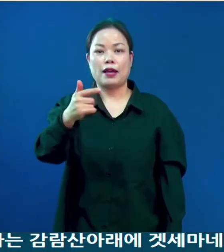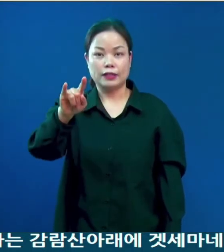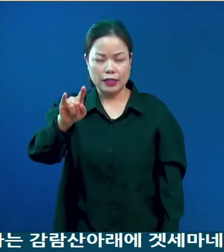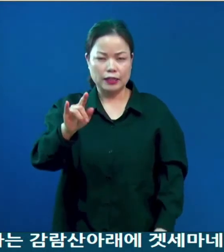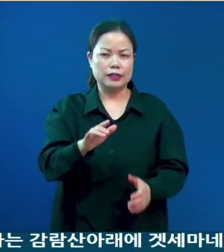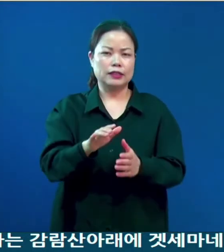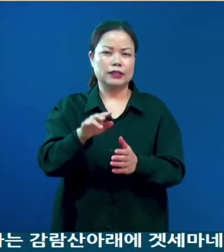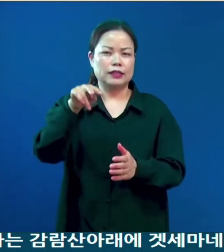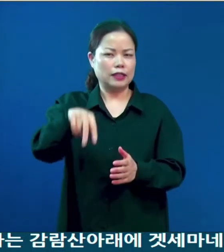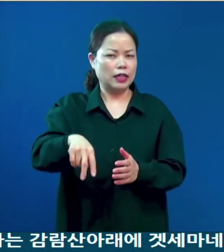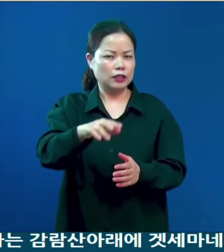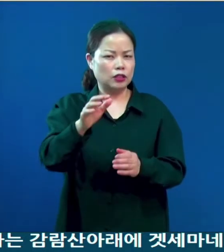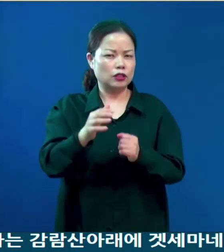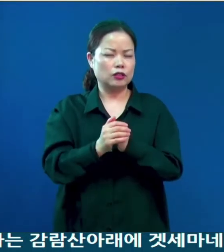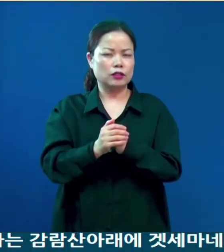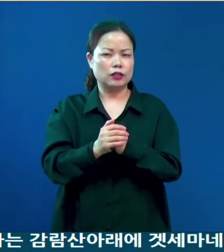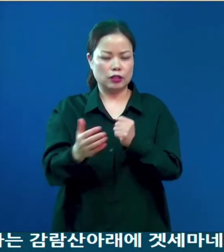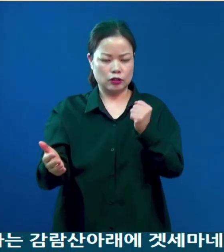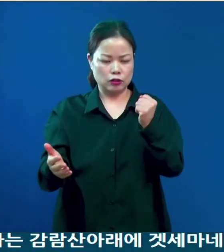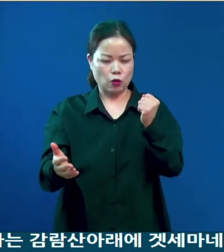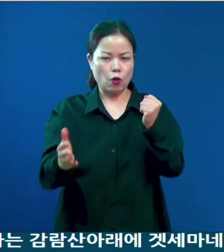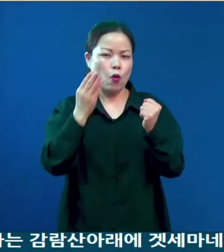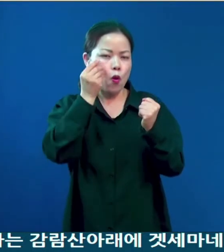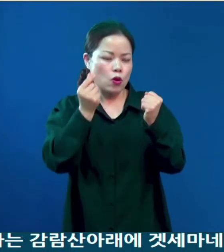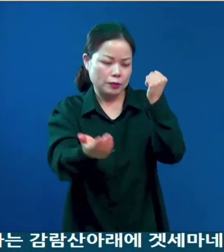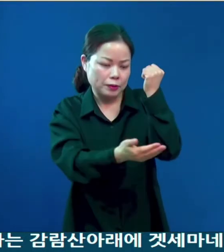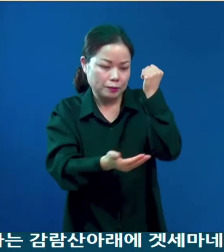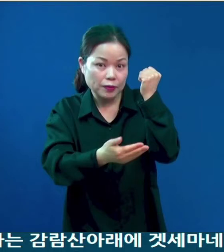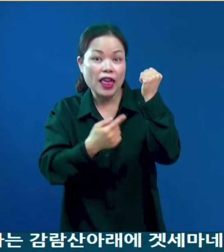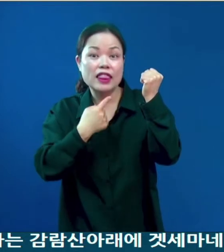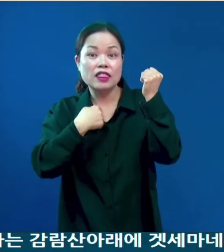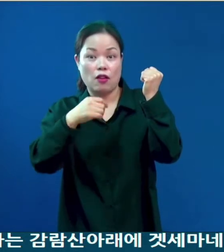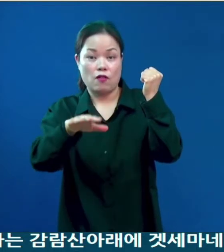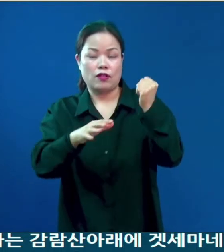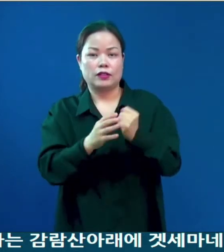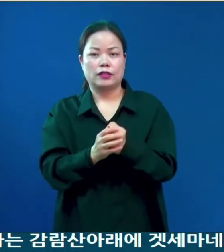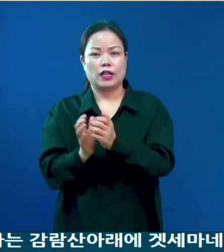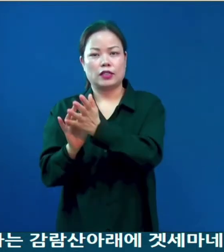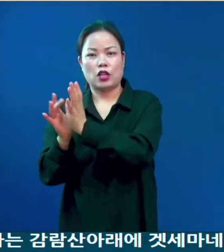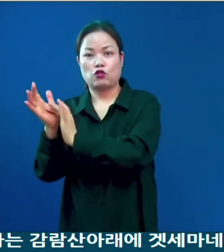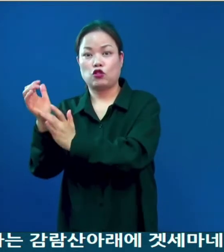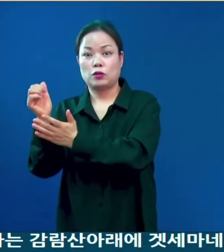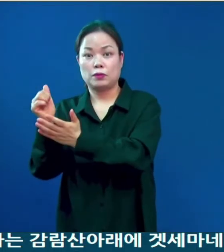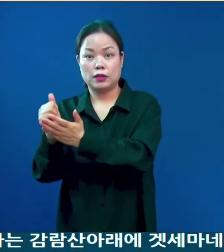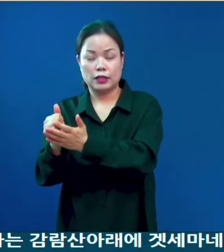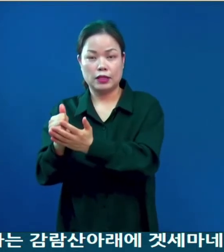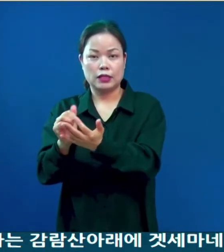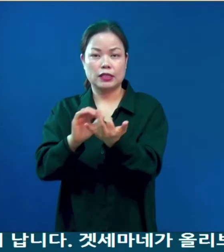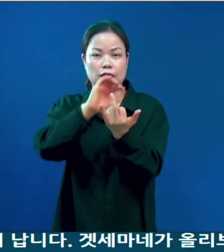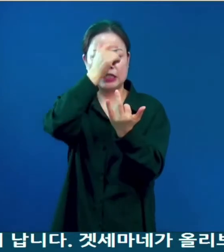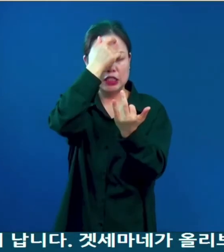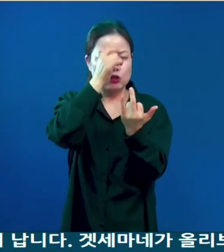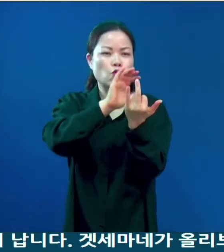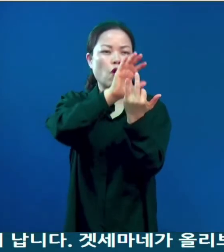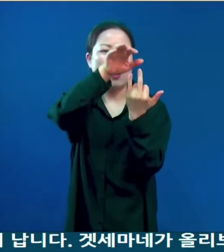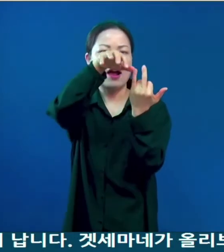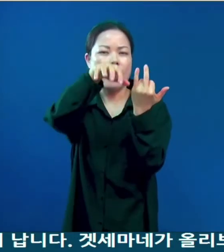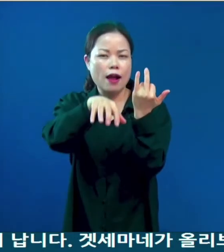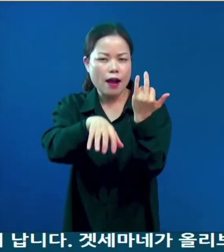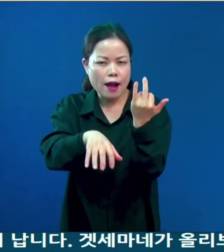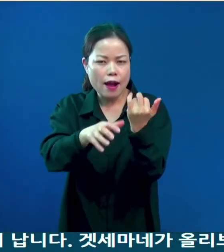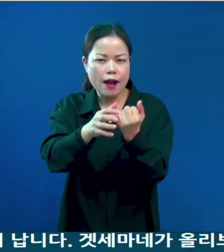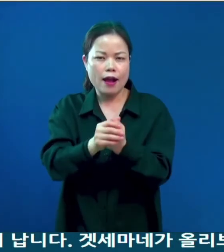이렇게 수확했던 것으로 보여집니다. 우리 예수님께서는 바로 이 겟세마네에서 올리브를 짓눌러